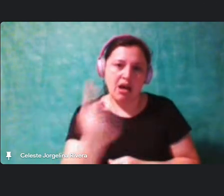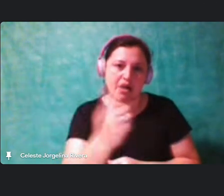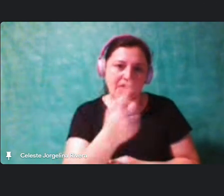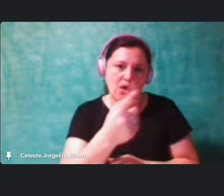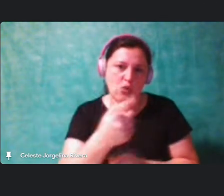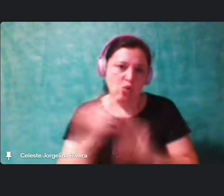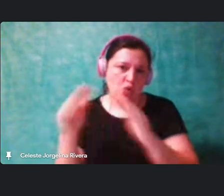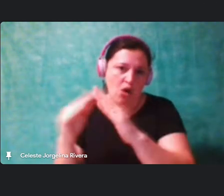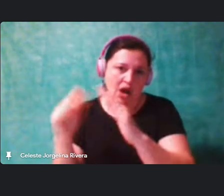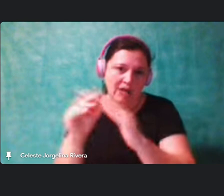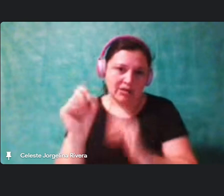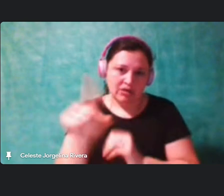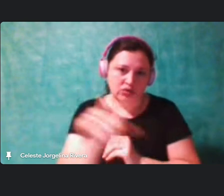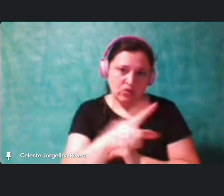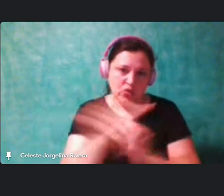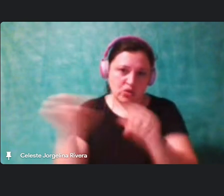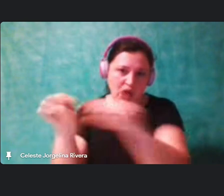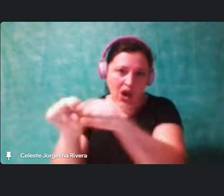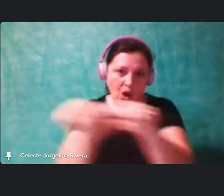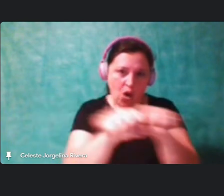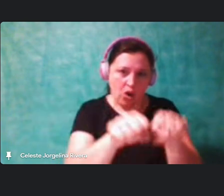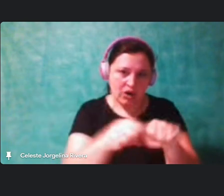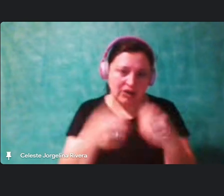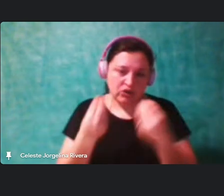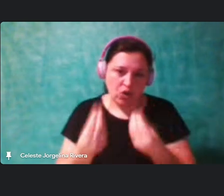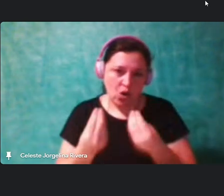parte de la facultad había buena conexión.